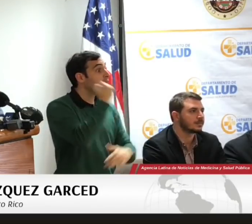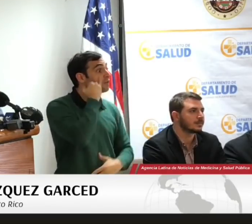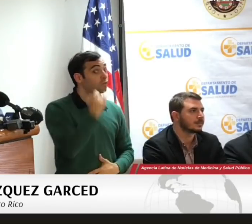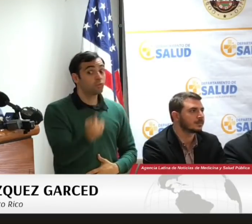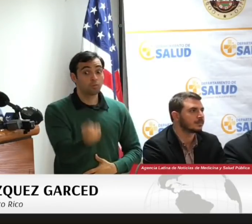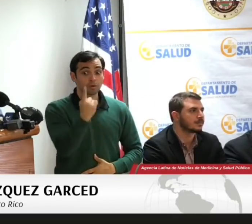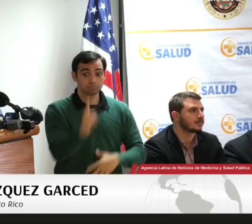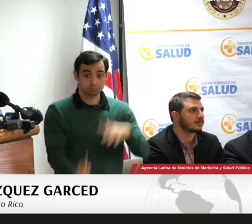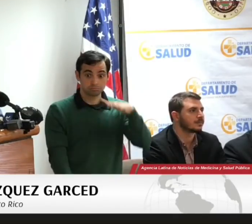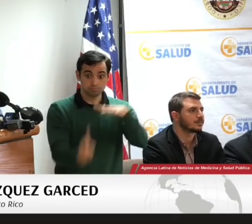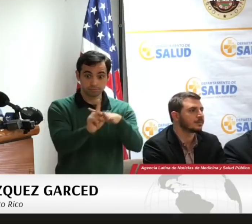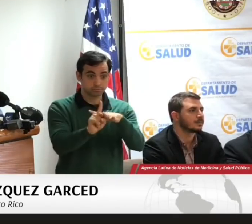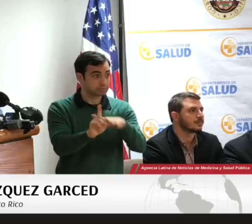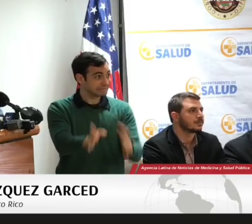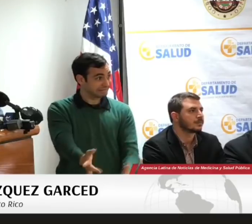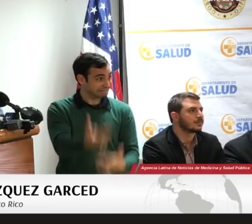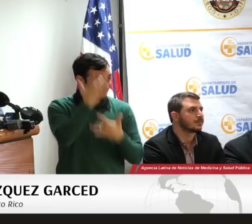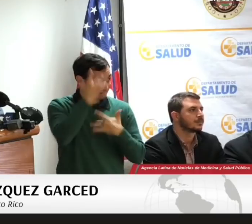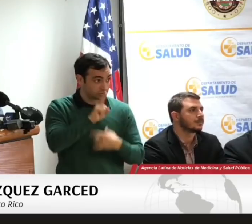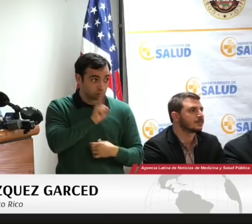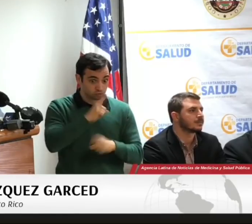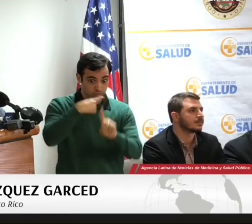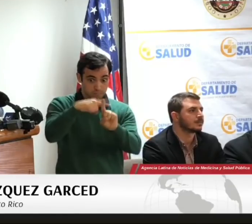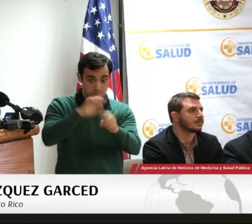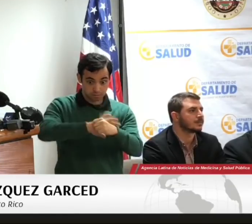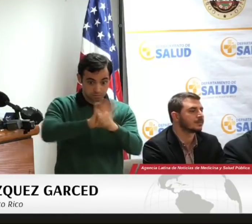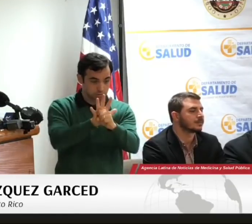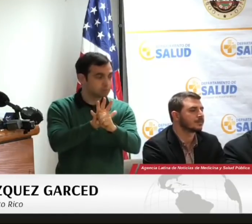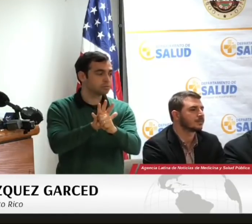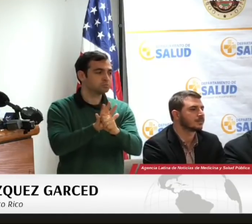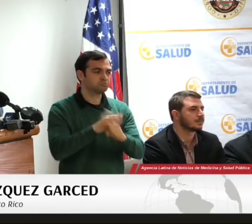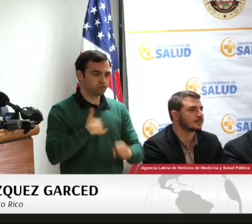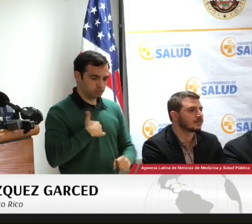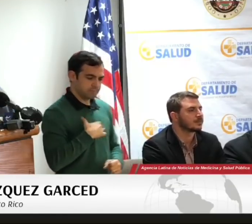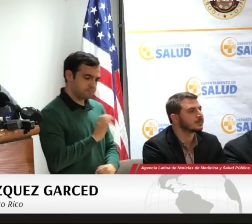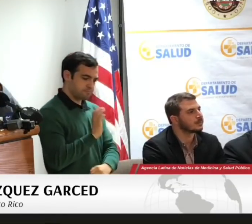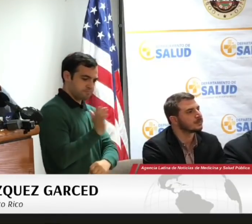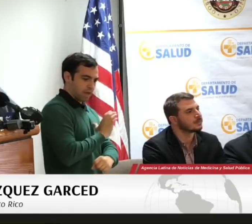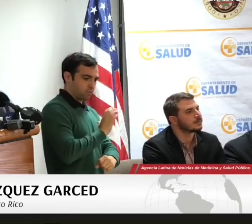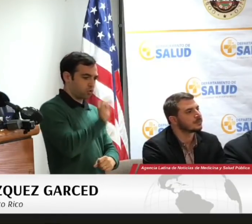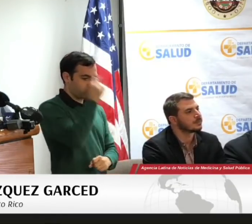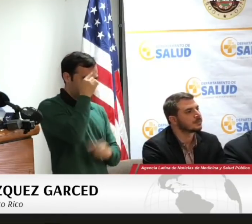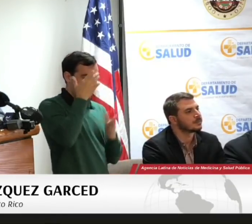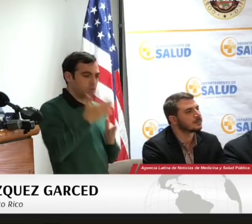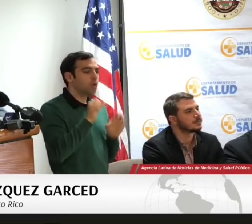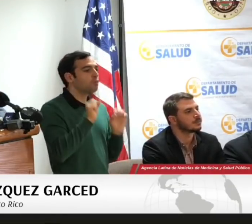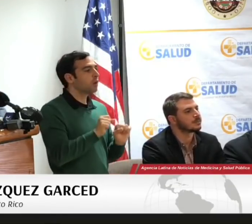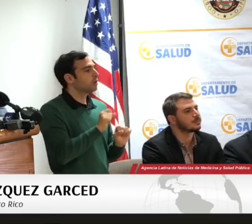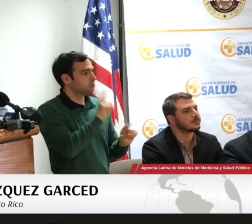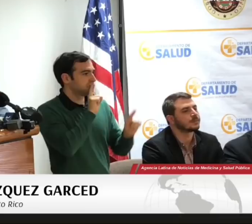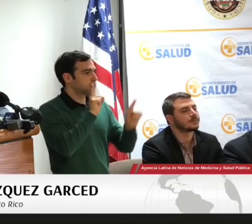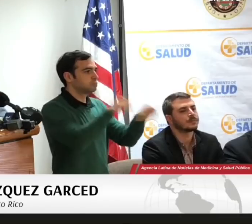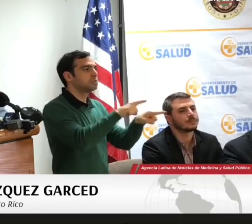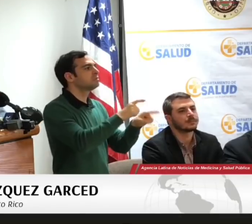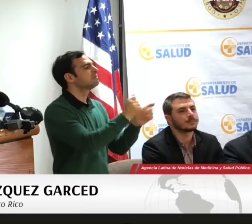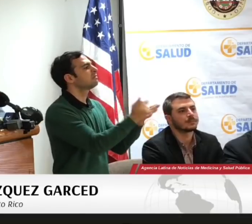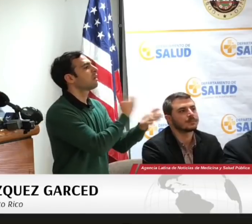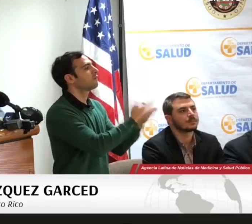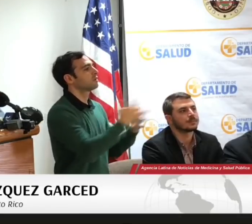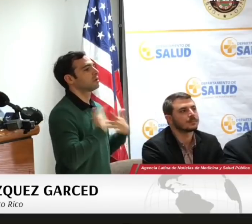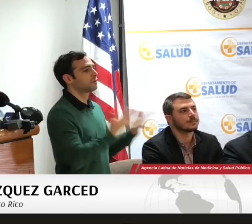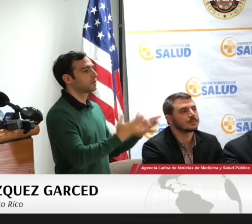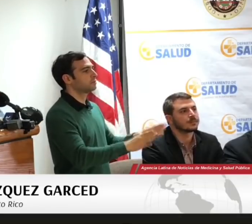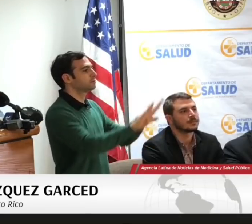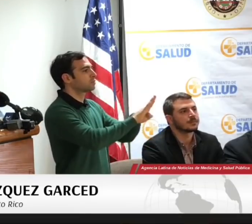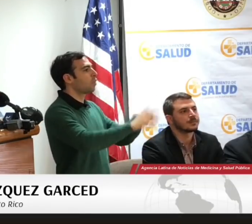necesario. Tomaremos acción con relación a los poderes de gobernadora para que no haya ningún tipo de actividad de esa naturaleza. Yo no sé si esta